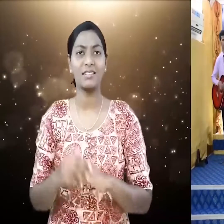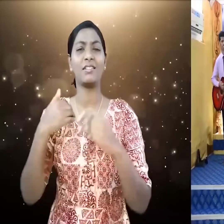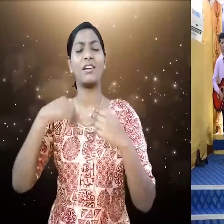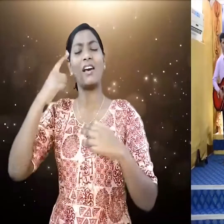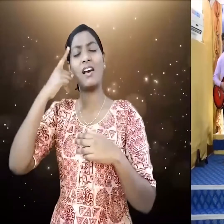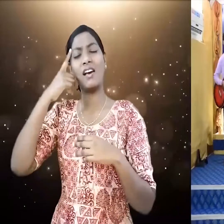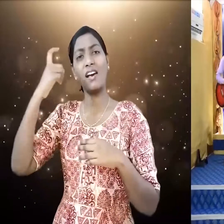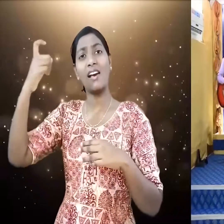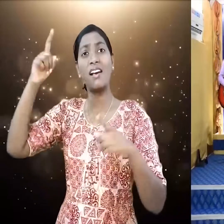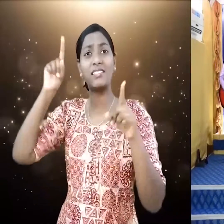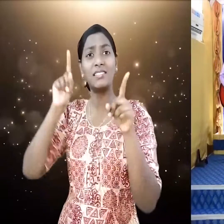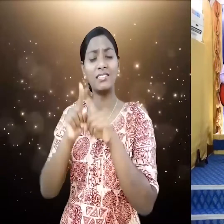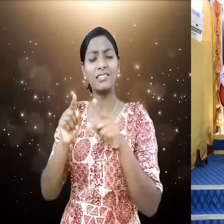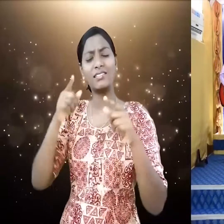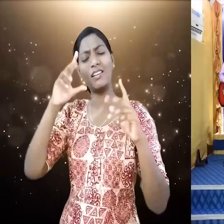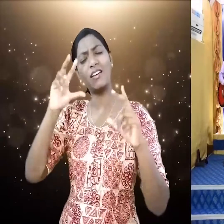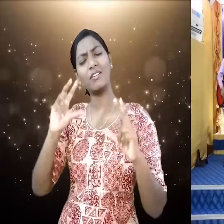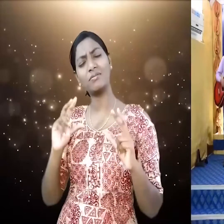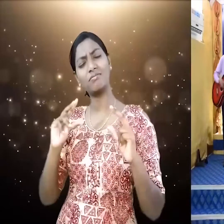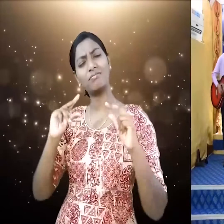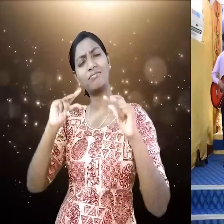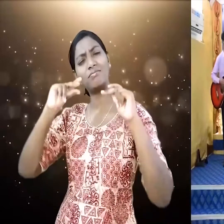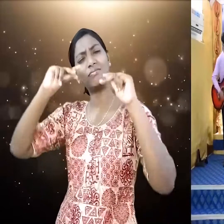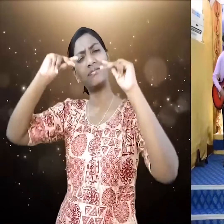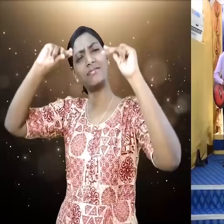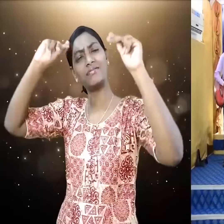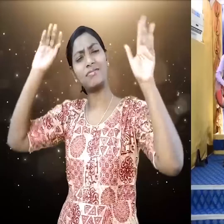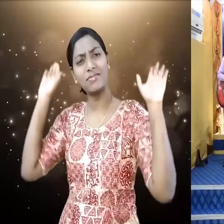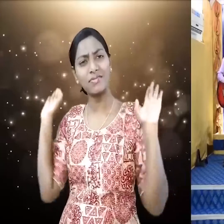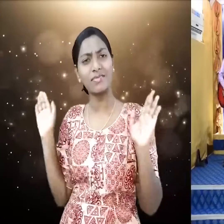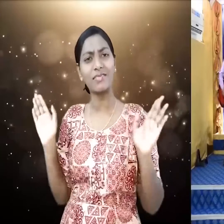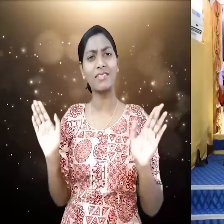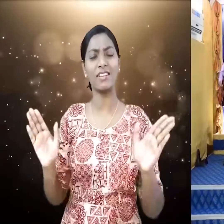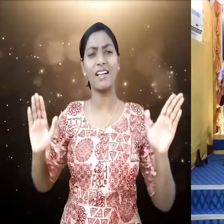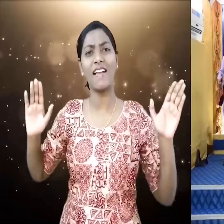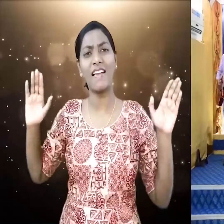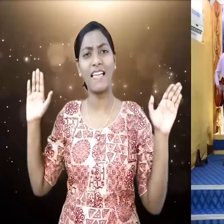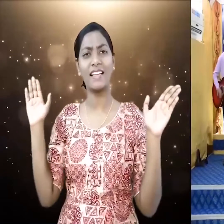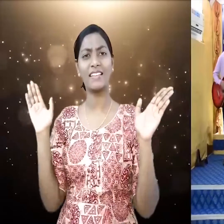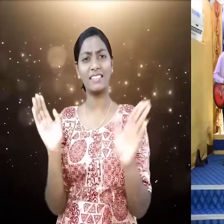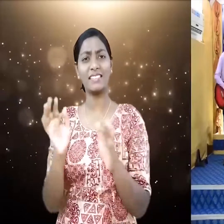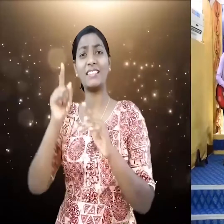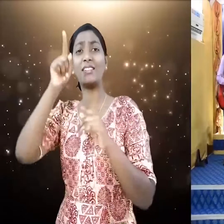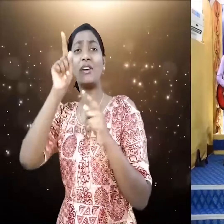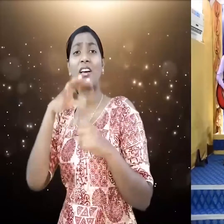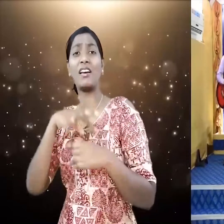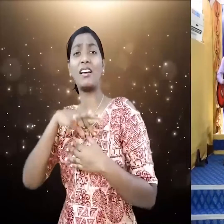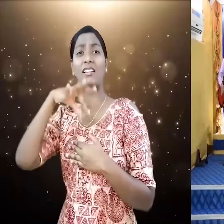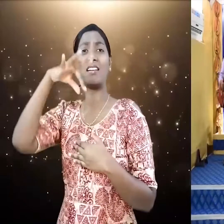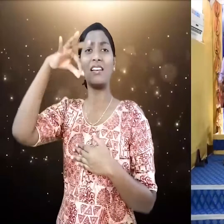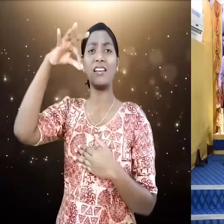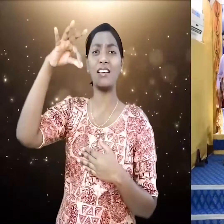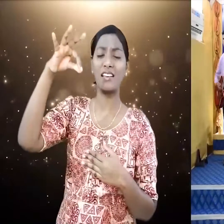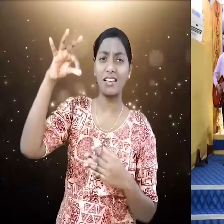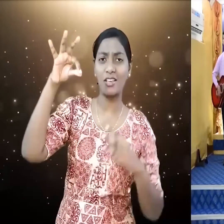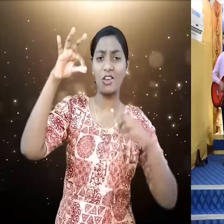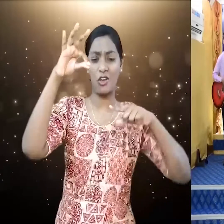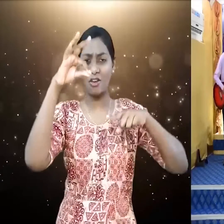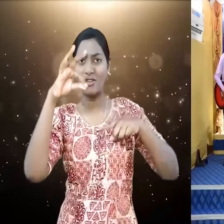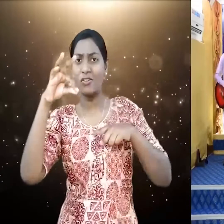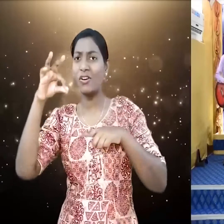उकाब की तरह मैं ऊंचा और ऊंचा उड़ता जाऊं तेरे आत्मा के झोंके